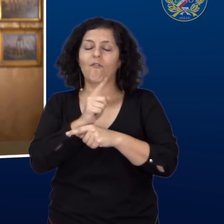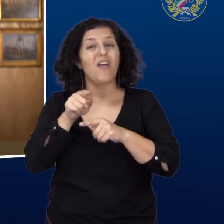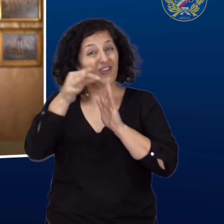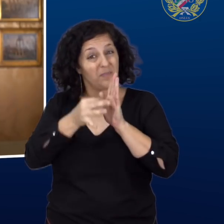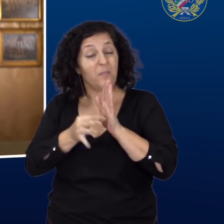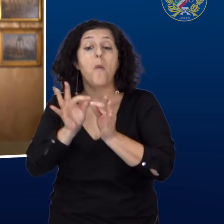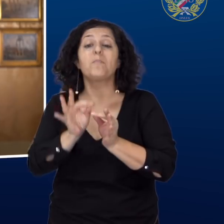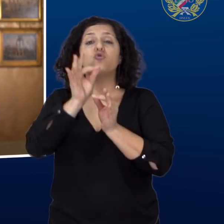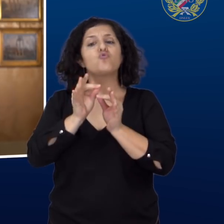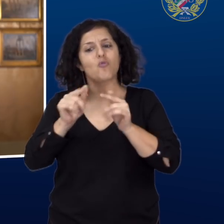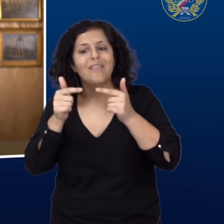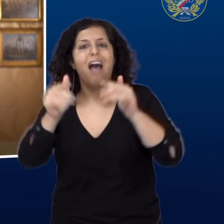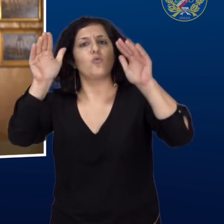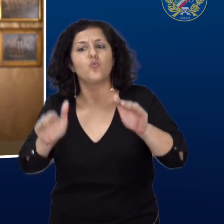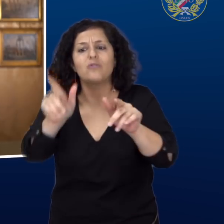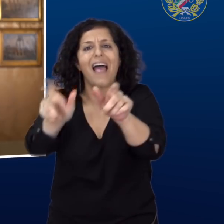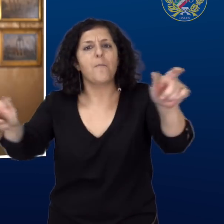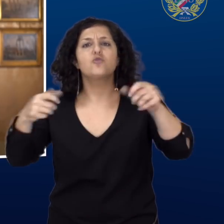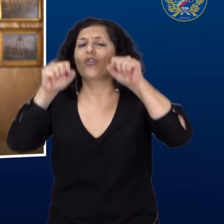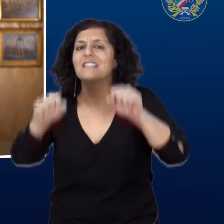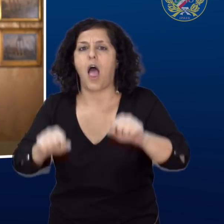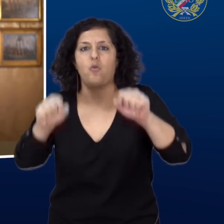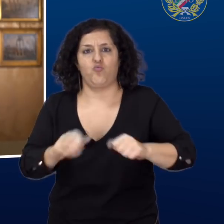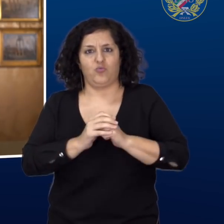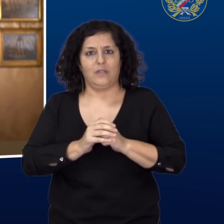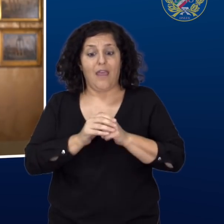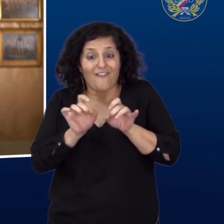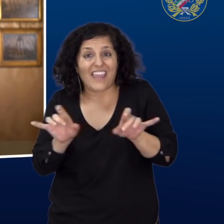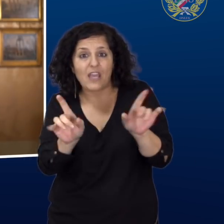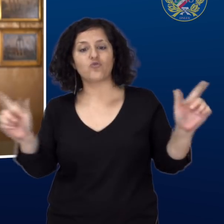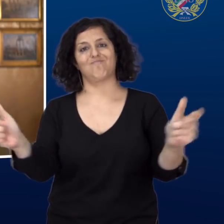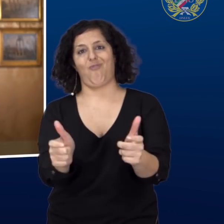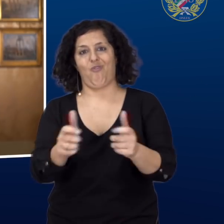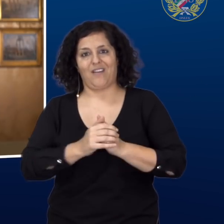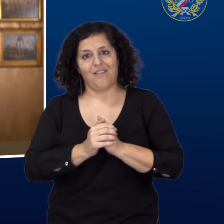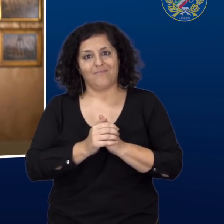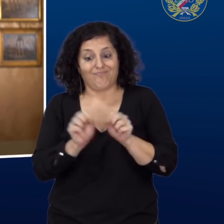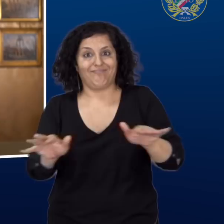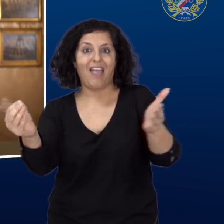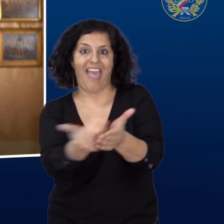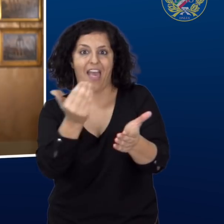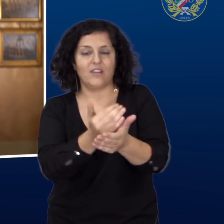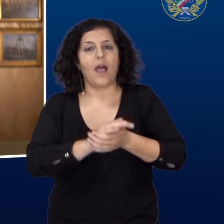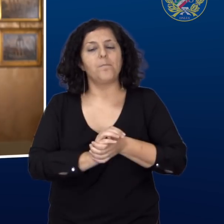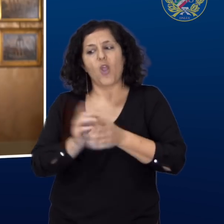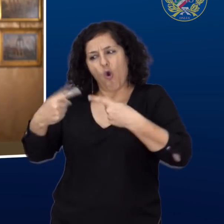semplicemente adeguate, proporzionate a tutelare la salute dei cittadini, a contenere la diffusione del contagio.